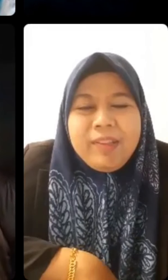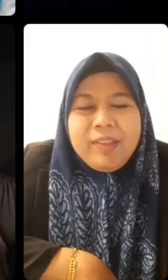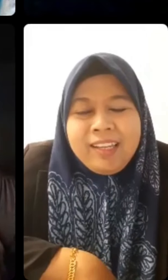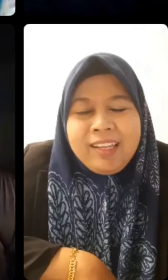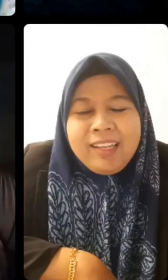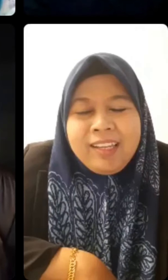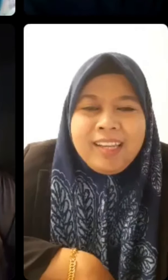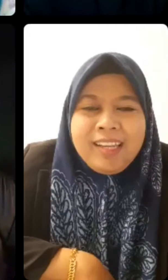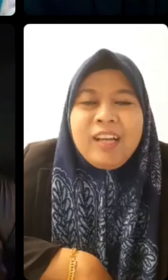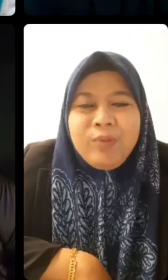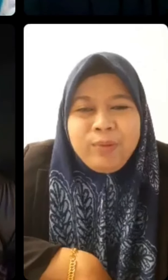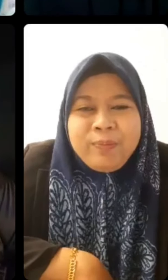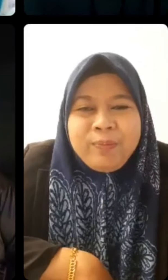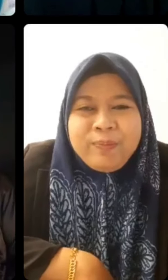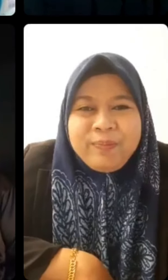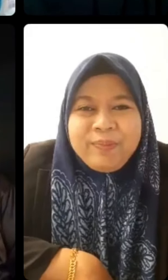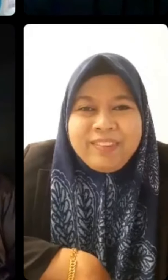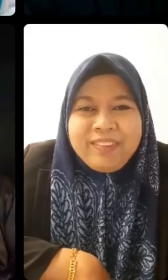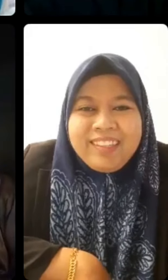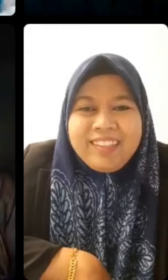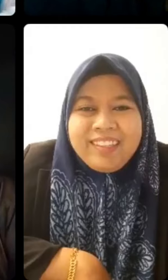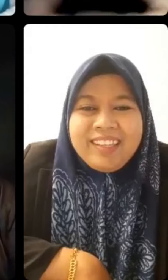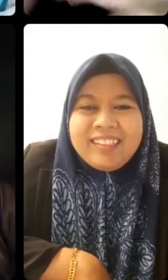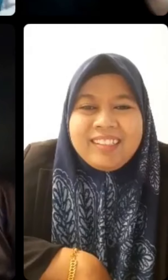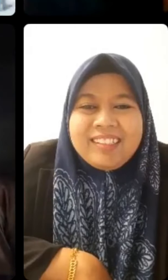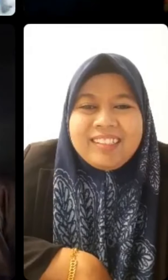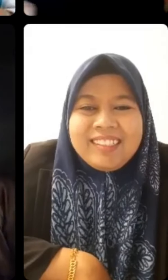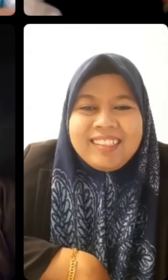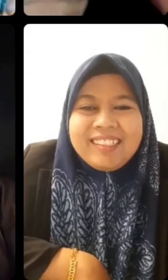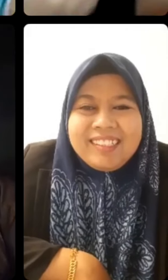Tapi tak apalah, saya sanggup.